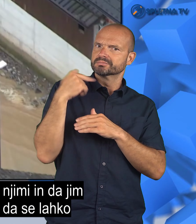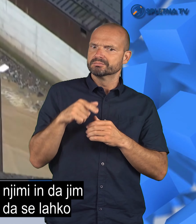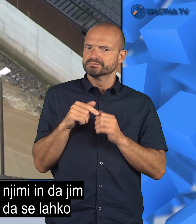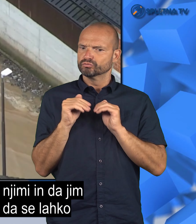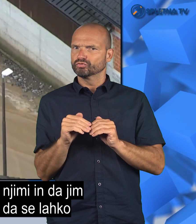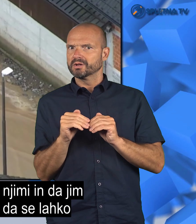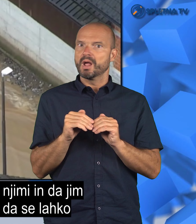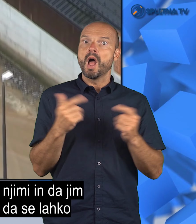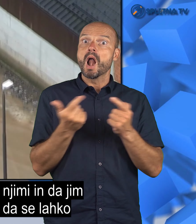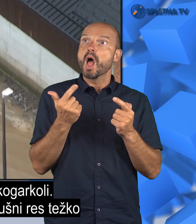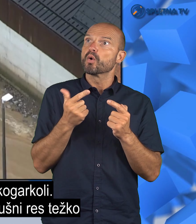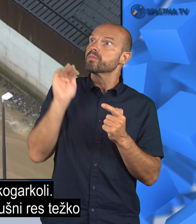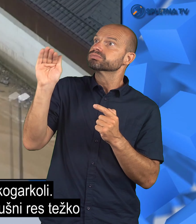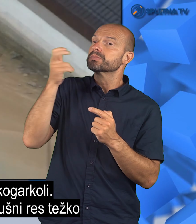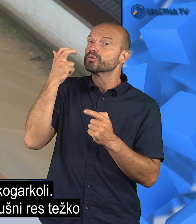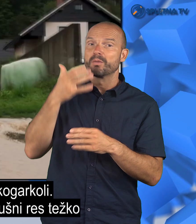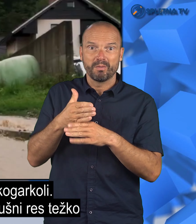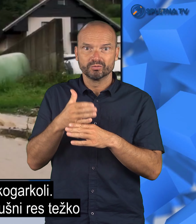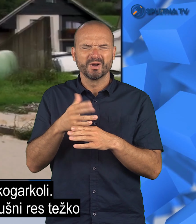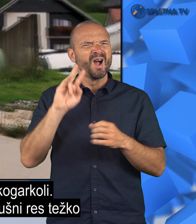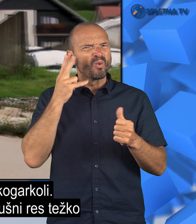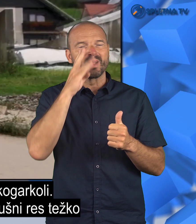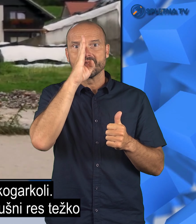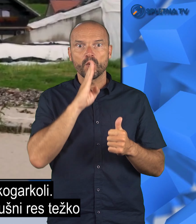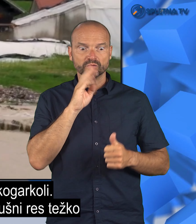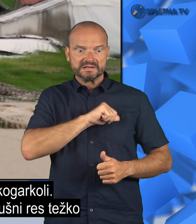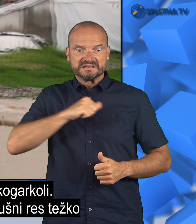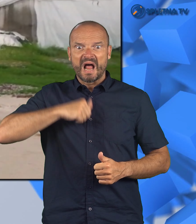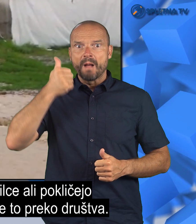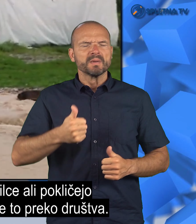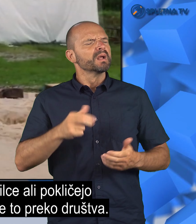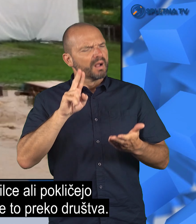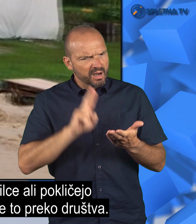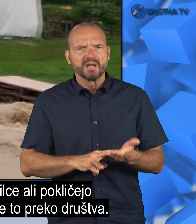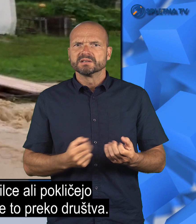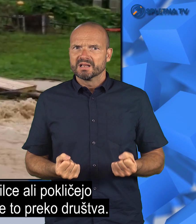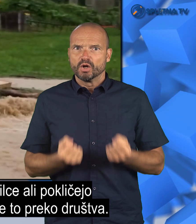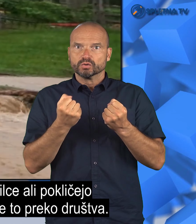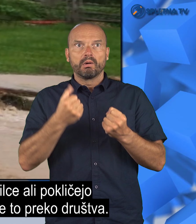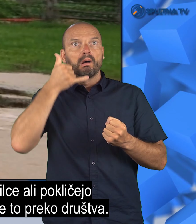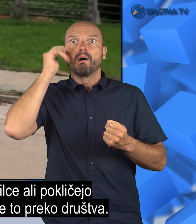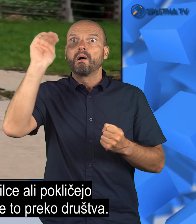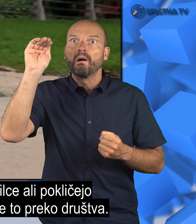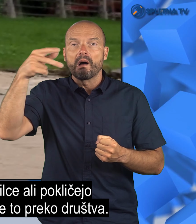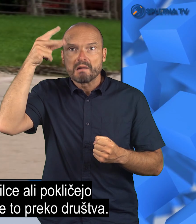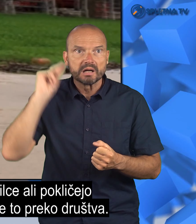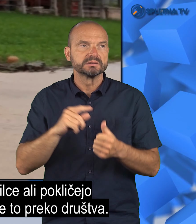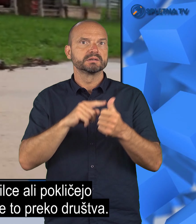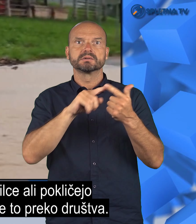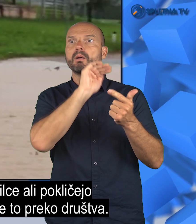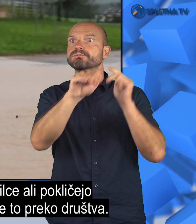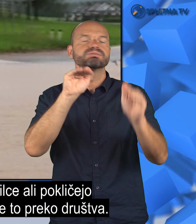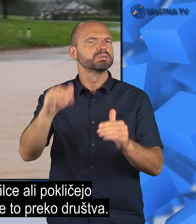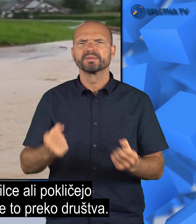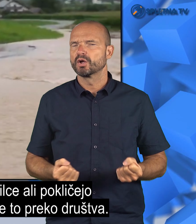jim lahko pomaga, da se lahko obrnejo kamorkoli. Ker gluhi in naglušni res težko sami, pokličejo gasilci,